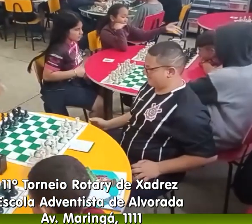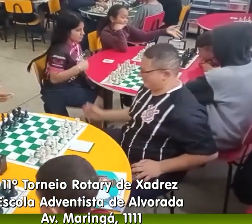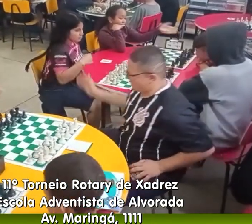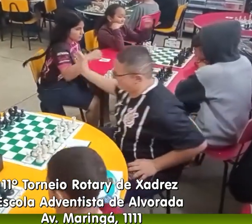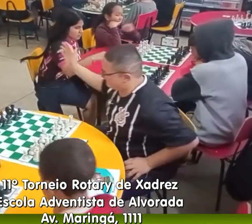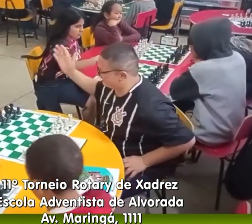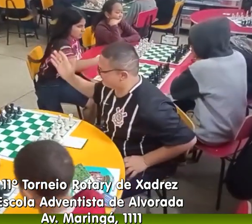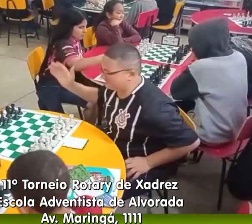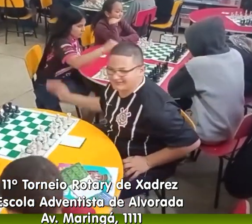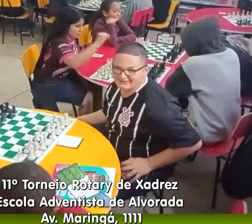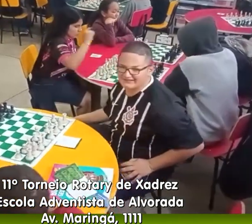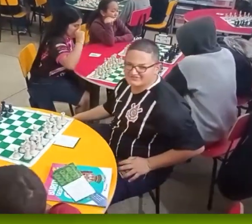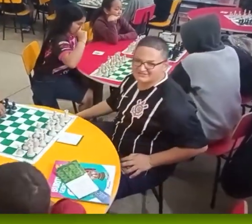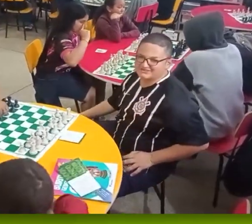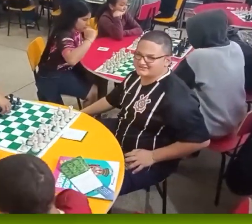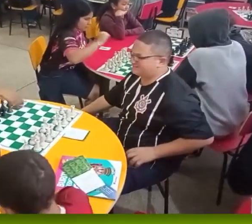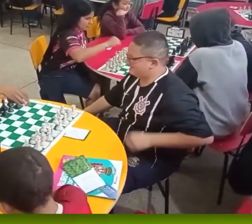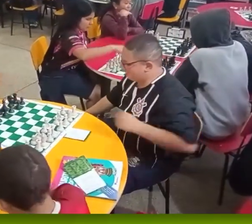Alvorada.